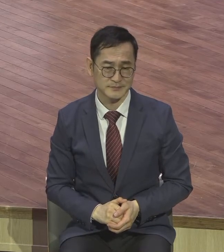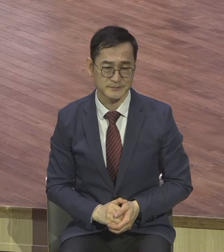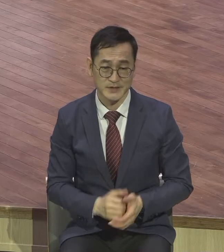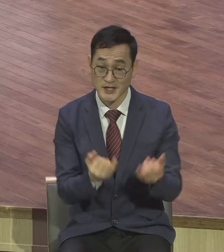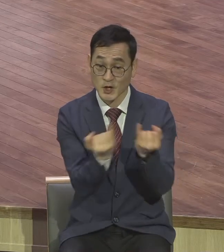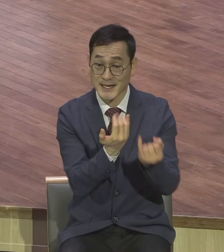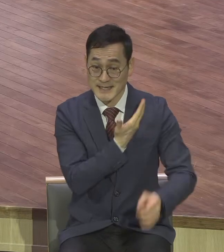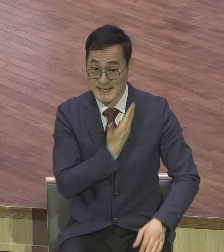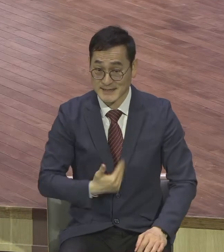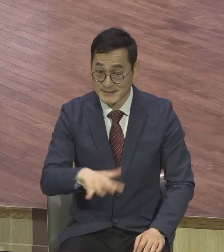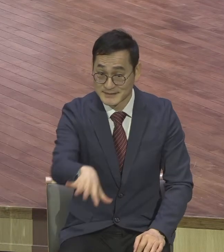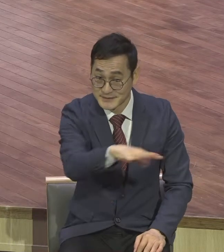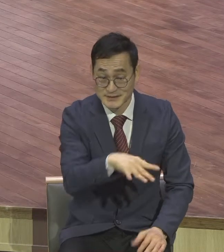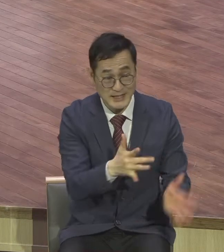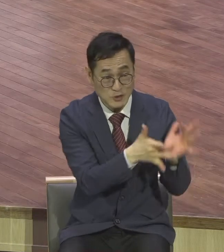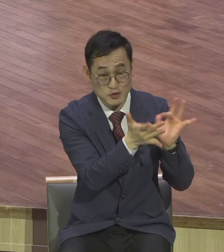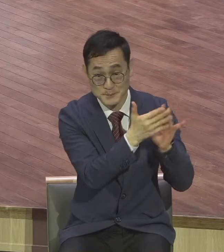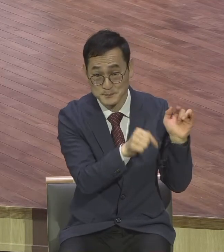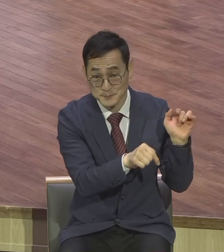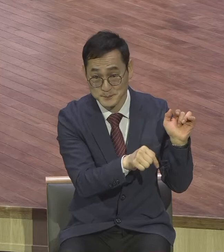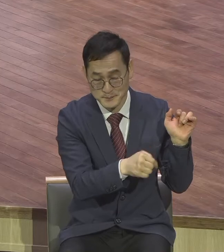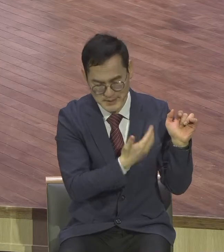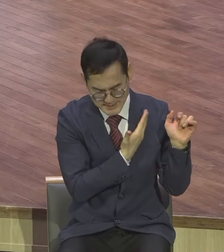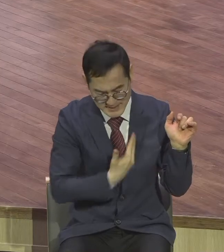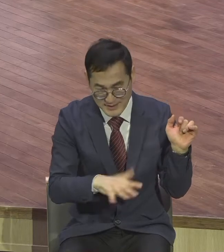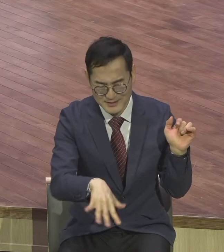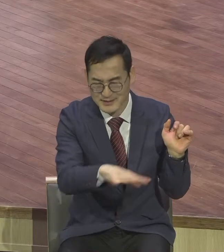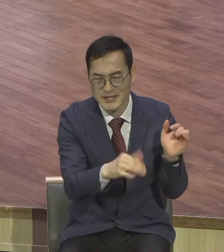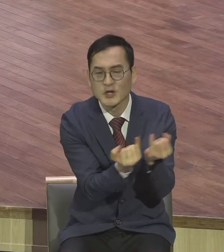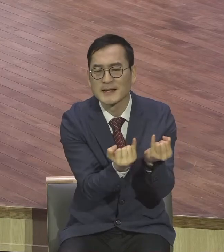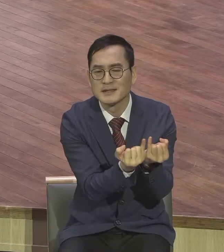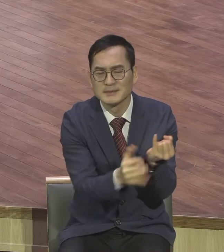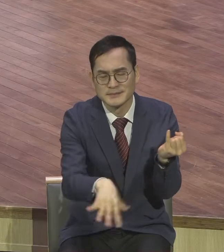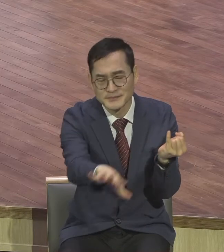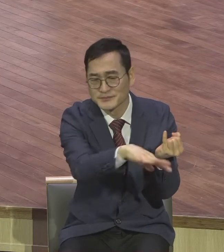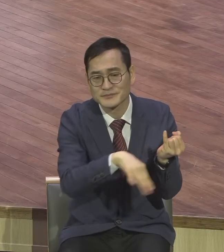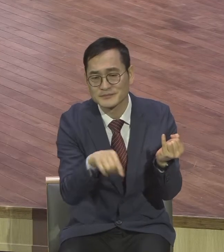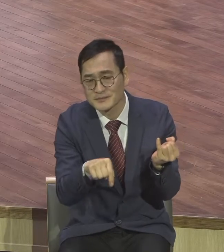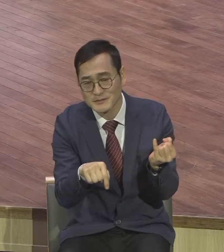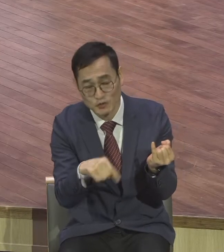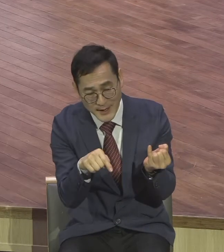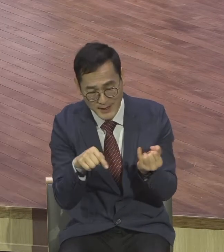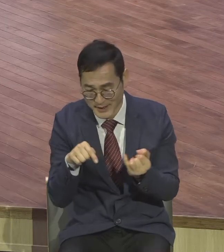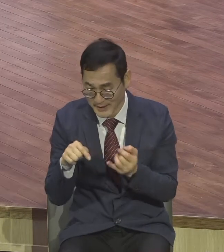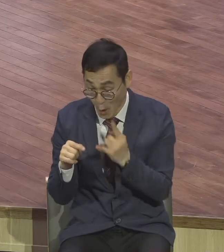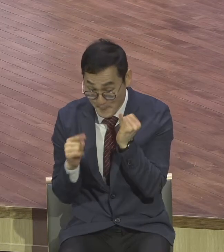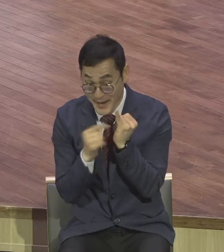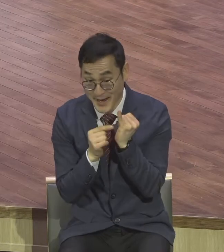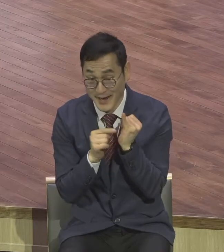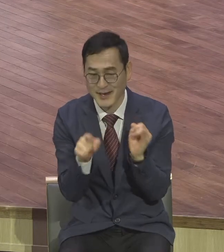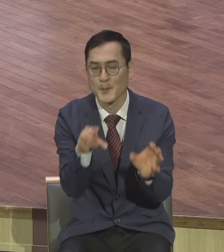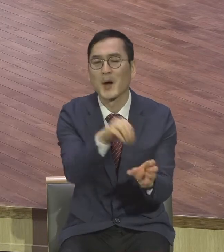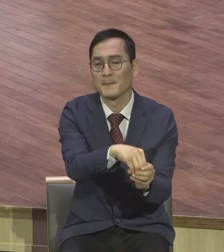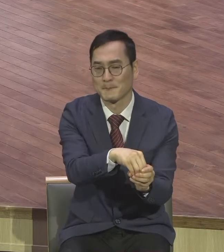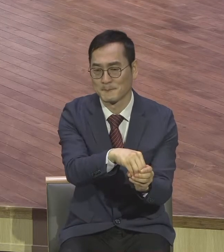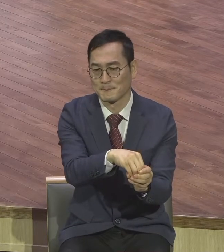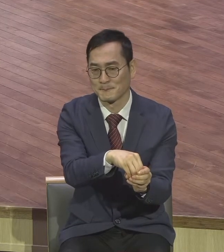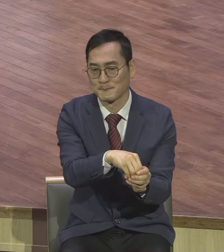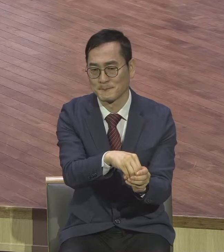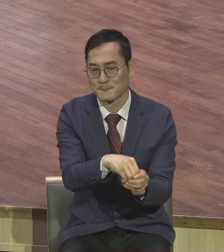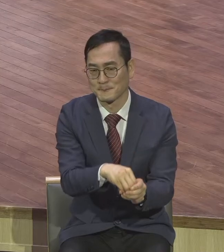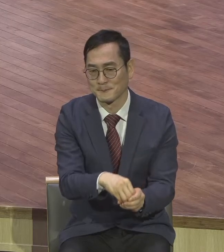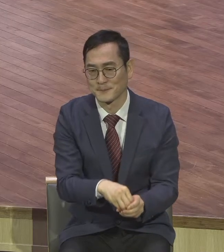들어가요 얼마나 변화됐습니까 생각이 치유되니까 완전히 삶이 변화됐습니다 세배대